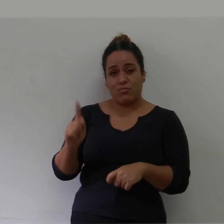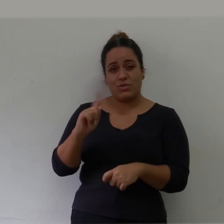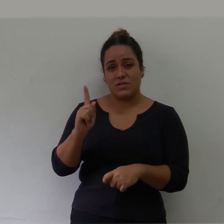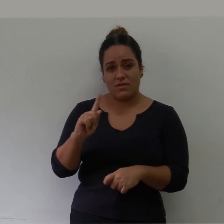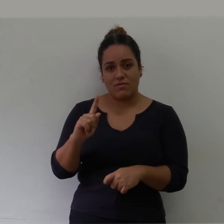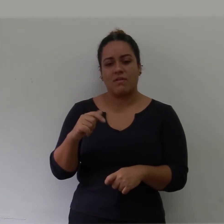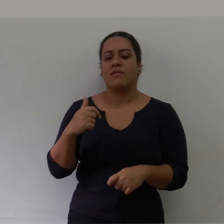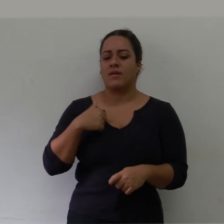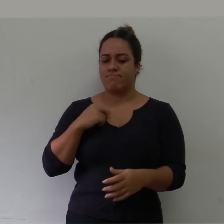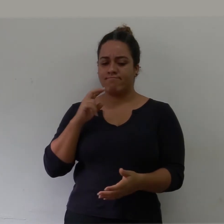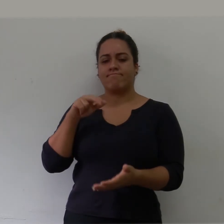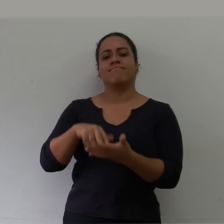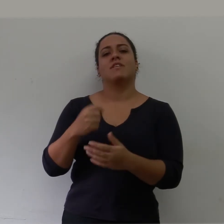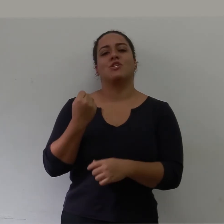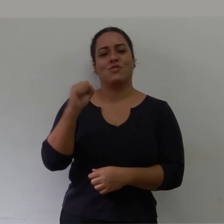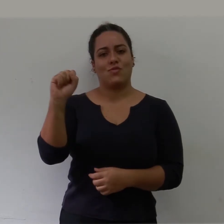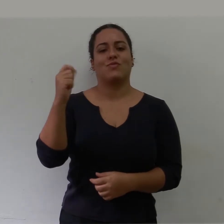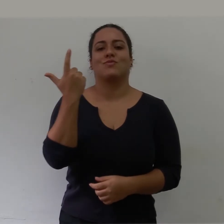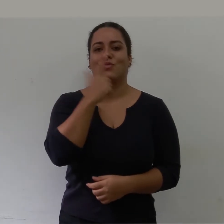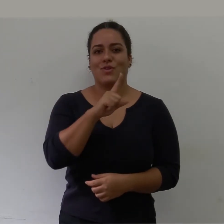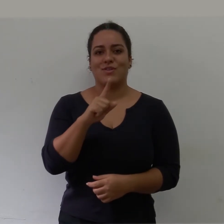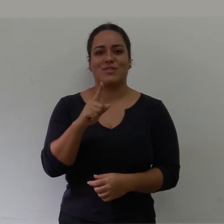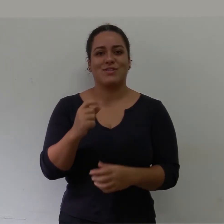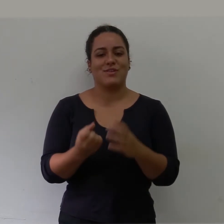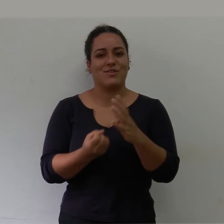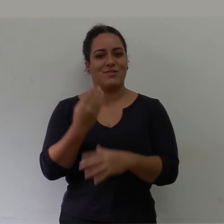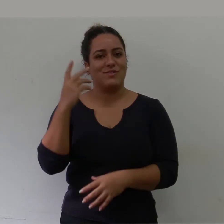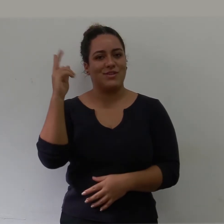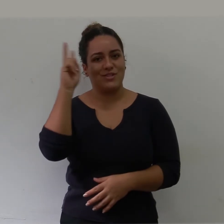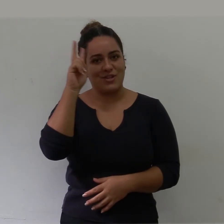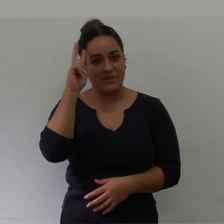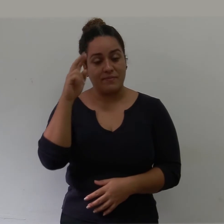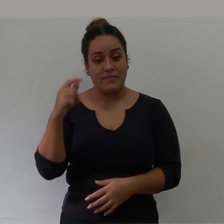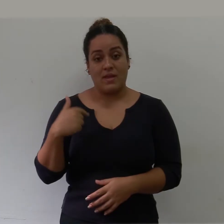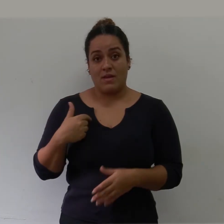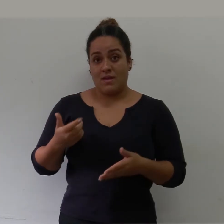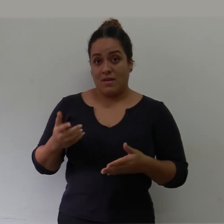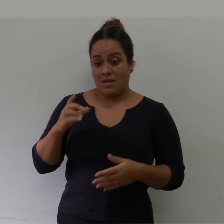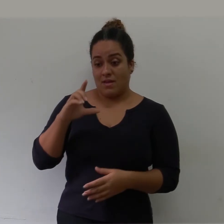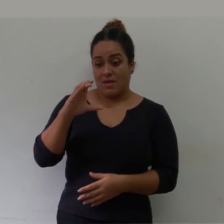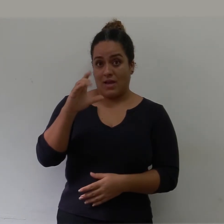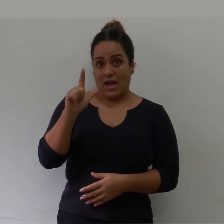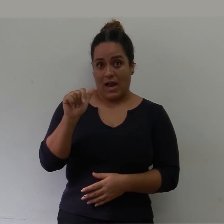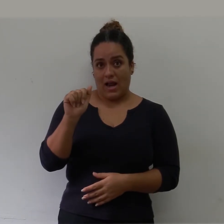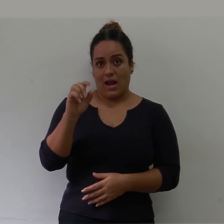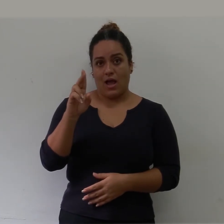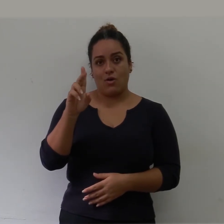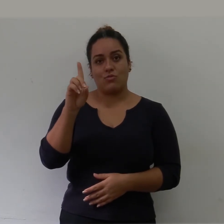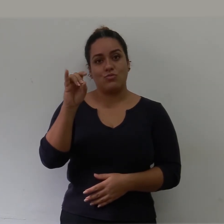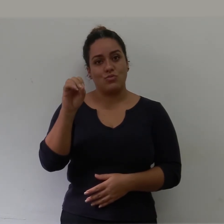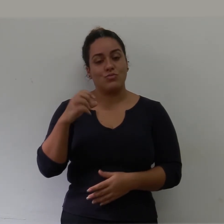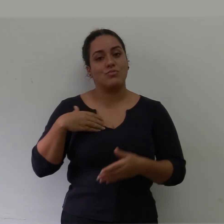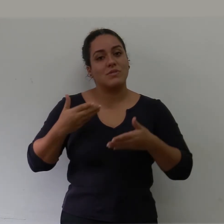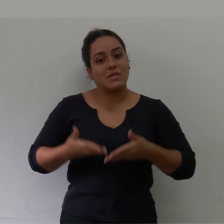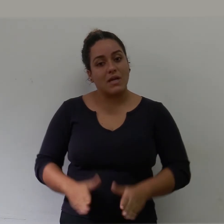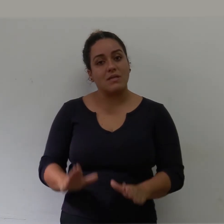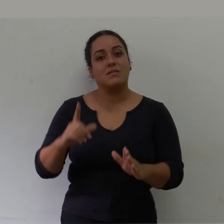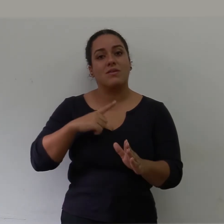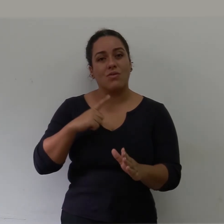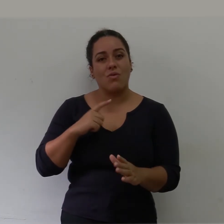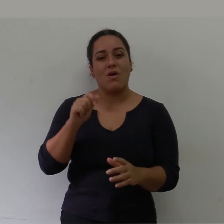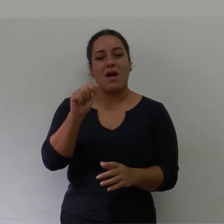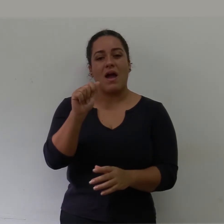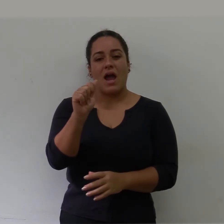ele reescreveu a própria história. Cláudio nasceu com atrofia muscular espinhal, uma grave